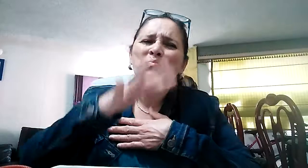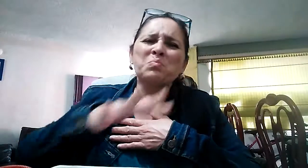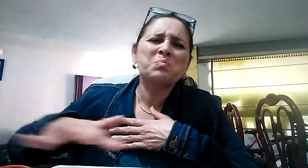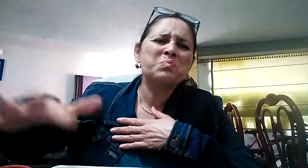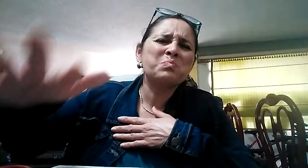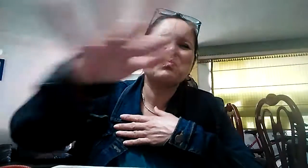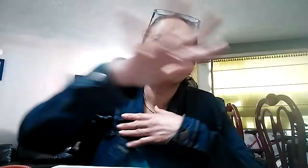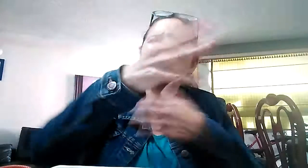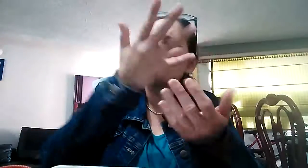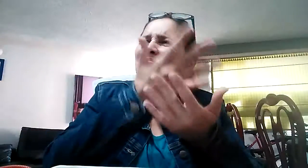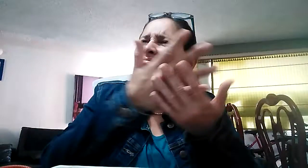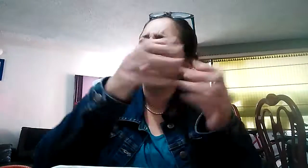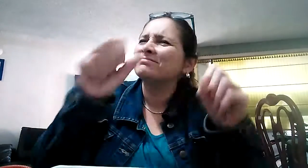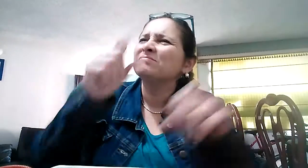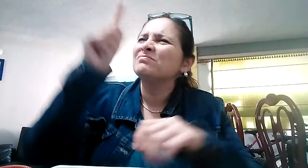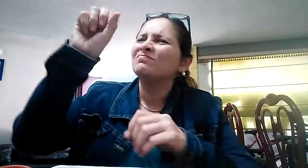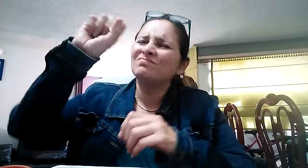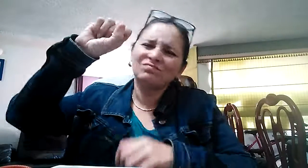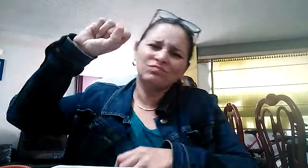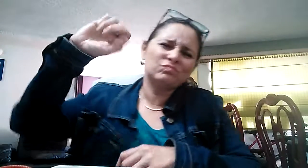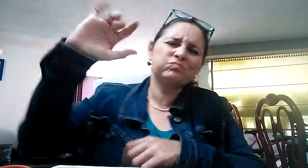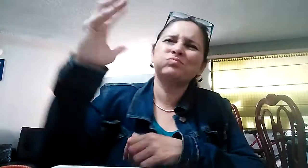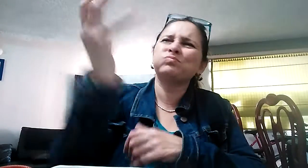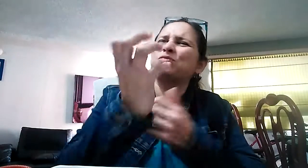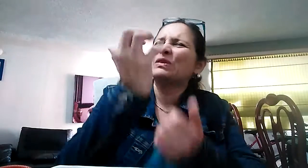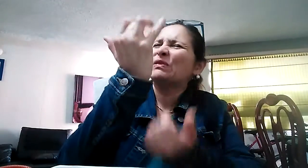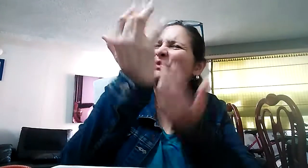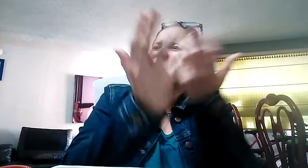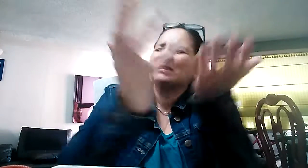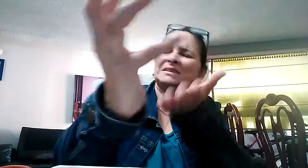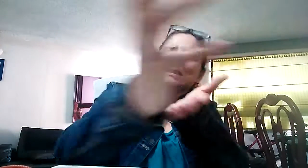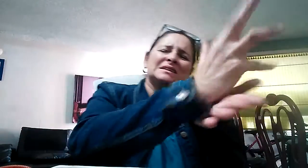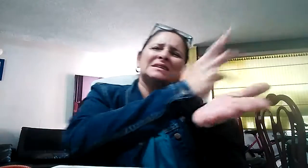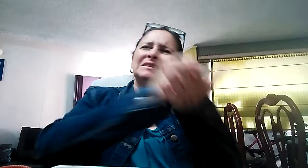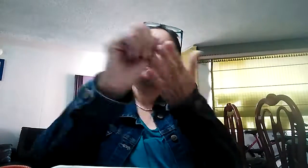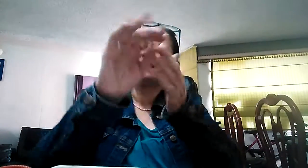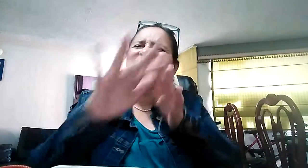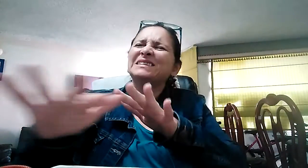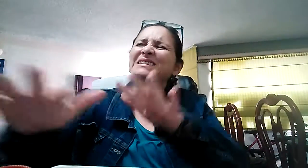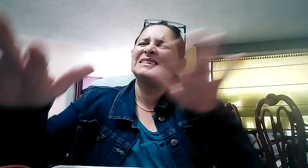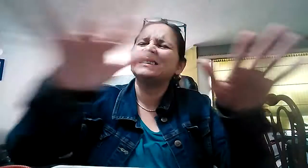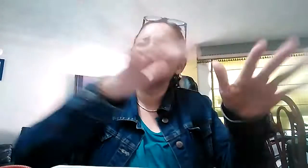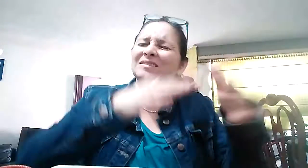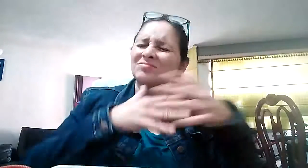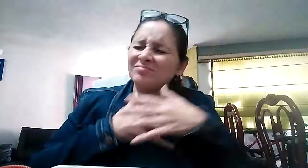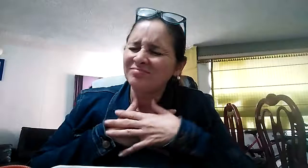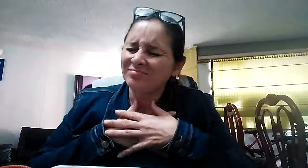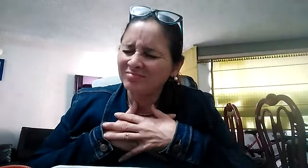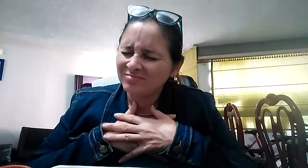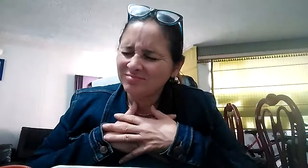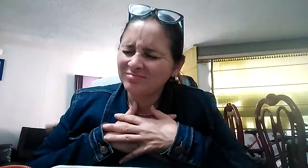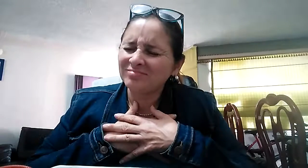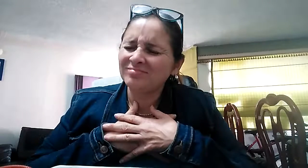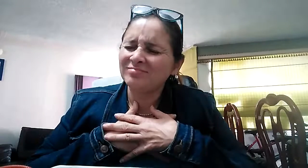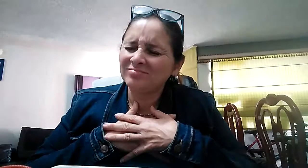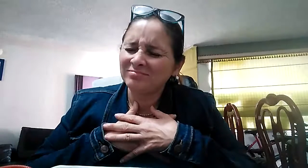¿Dónde están? Todavía no aprendieron la lección sobre no hacer trampa. ¿Cómo vamos a salir de aquí? Piensen. Lo intento, pero es difícil con